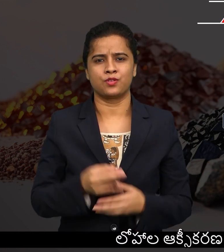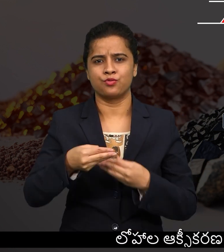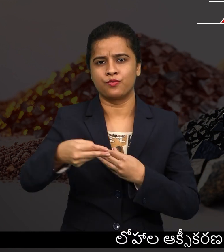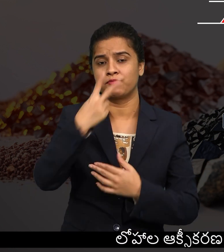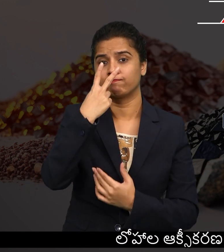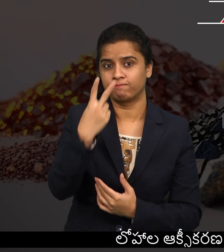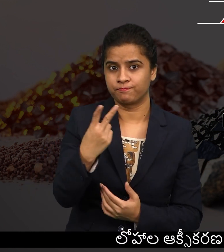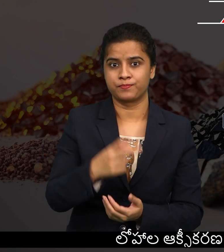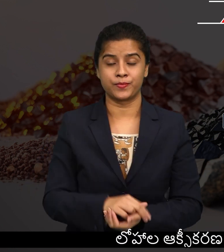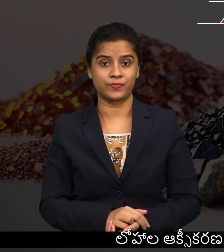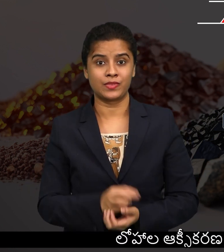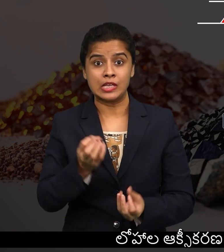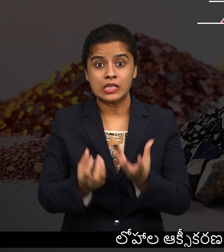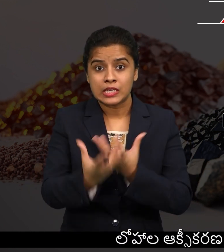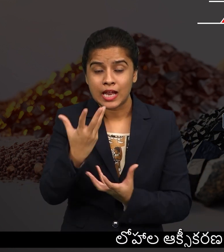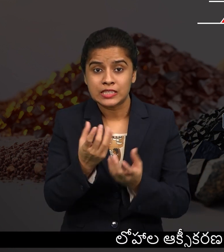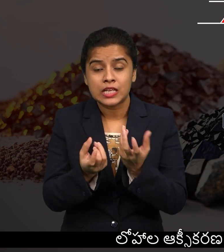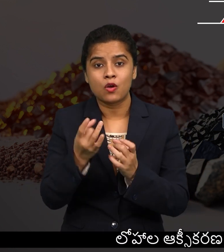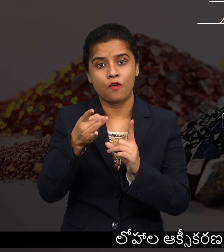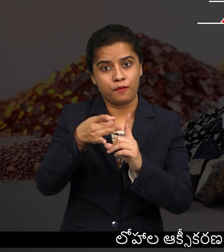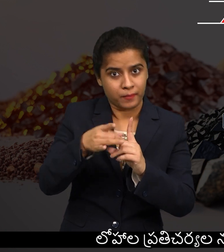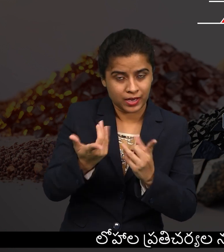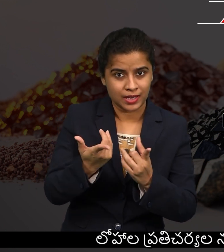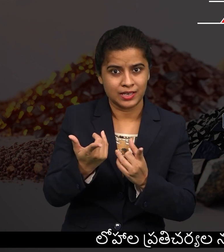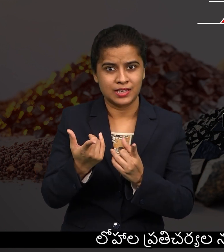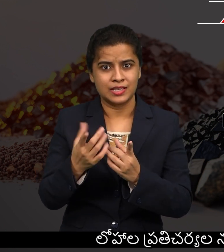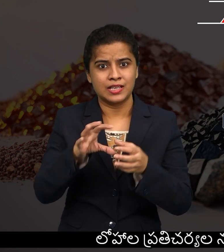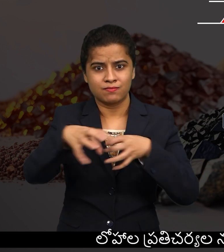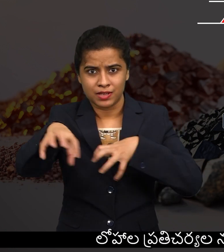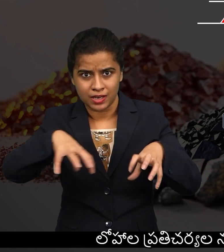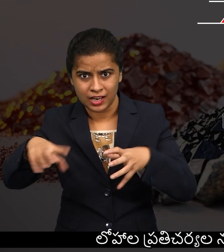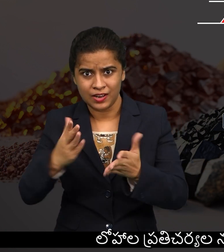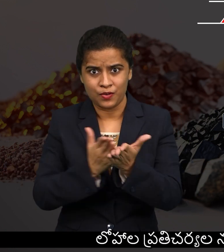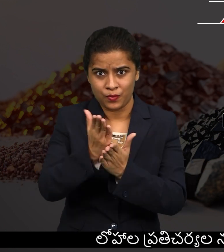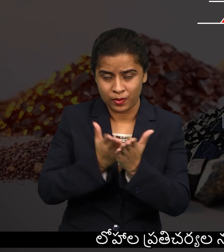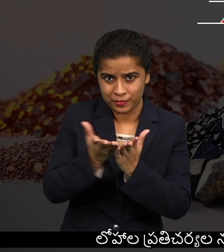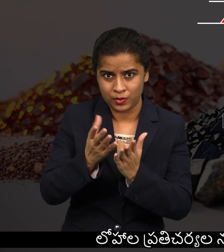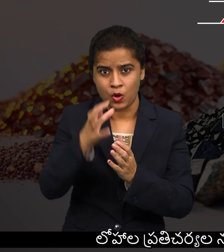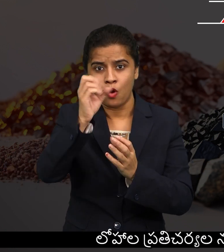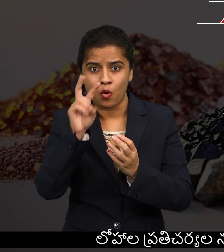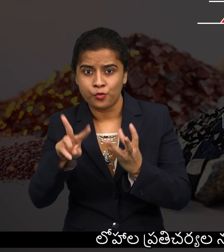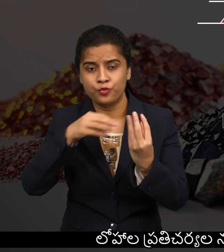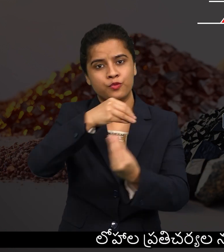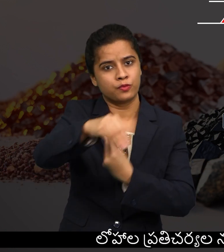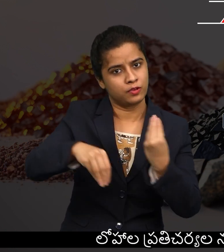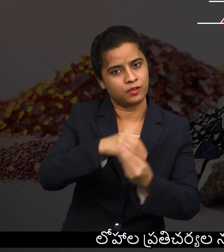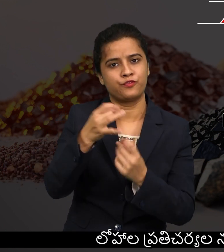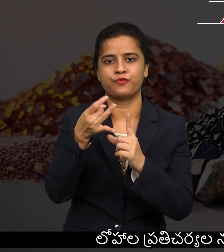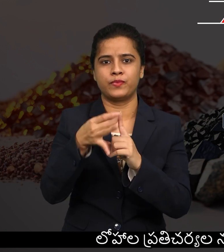లోహాల ఆక్సీకరణ ద్వారా కాటయాన్లు ఏర్పడతాయని లోహాల ప్రతిచర్యల నుండి ఇప్పటి వరకు మనం